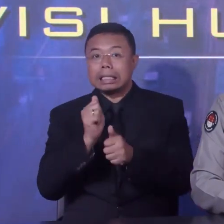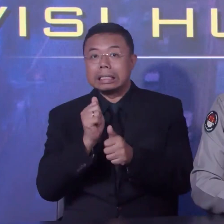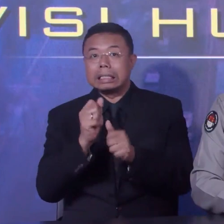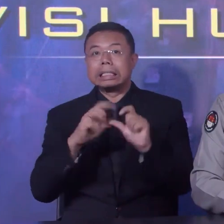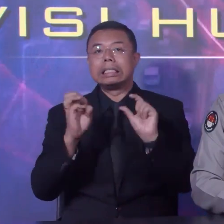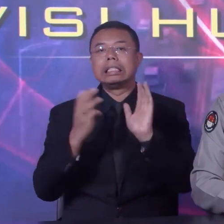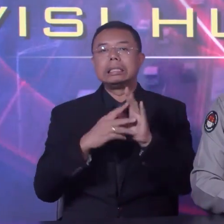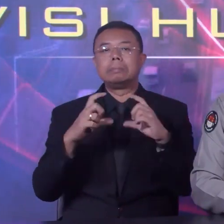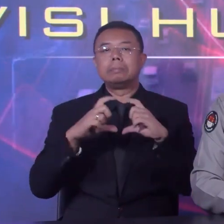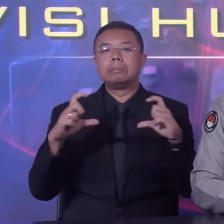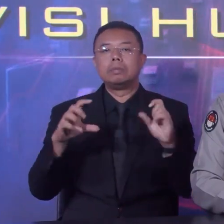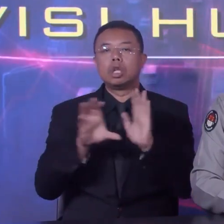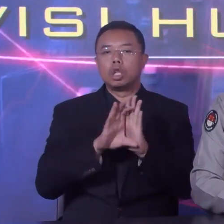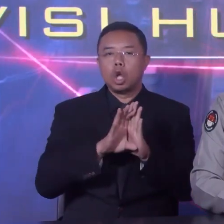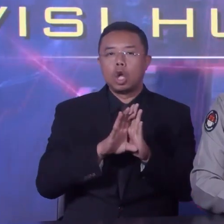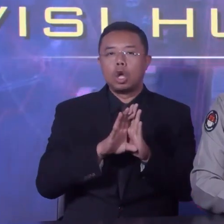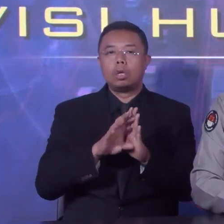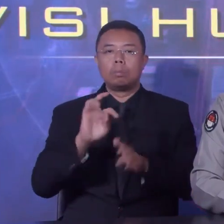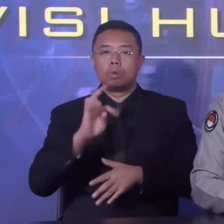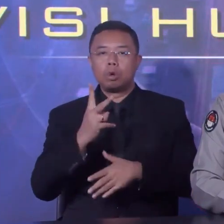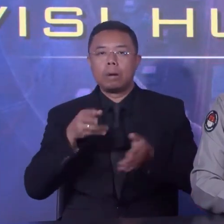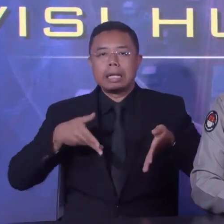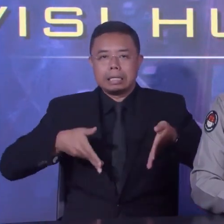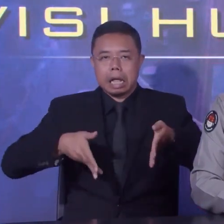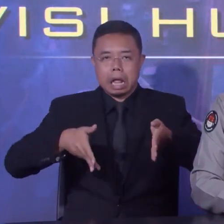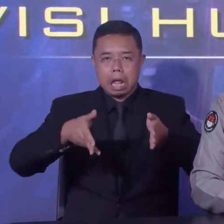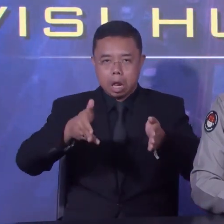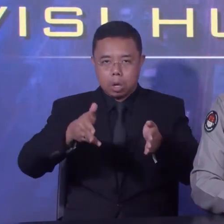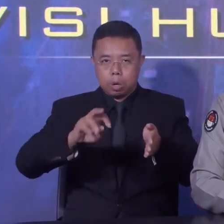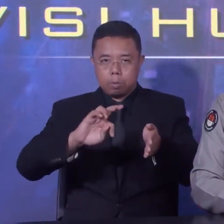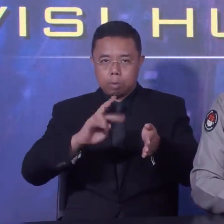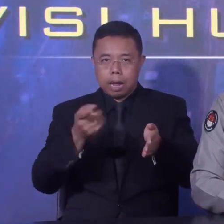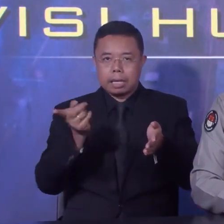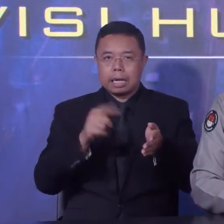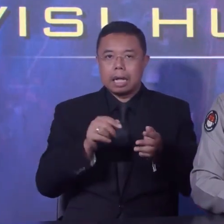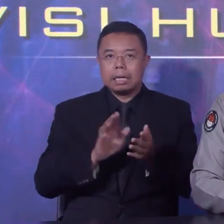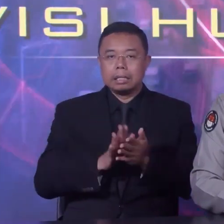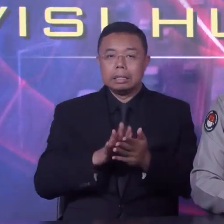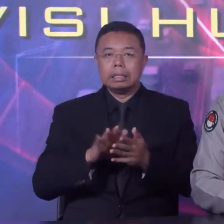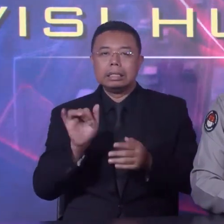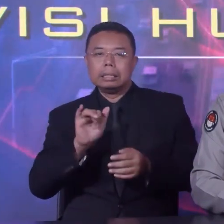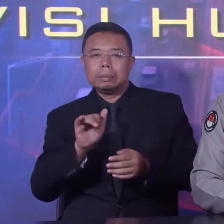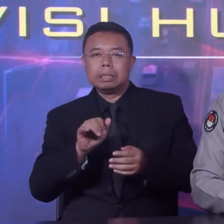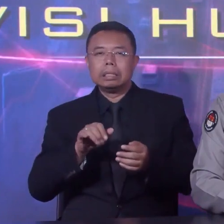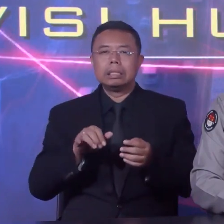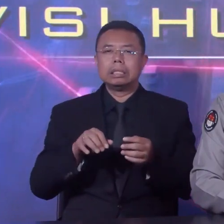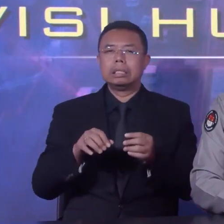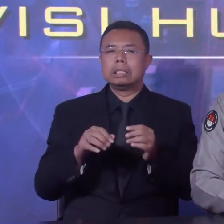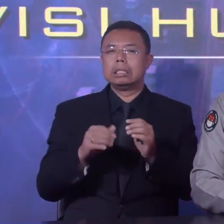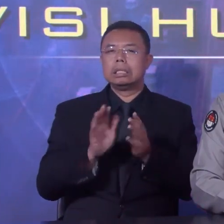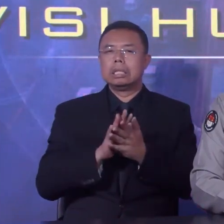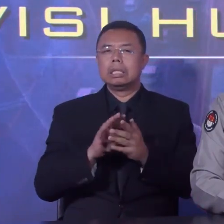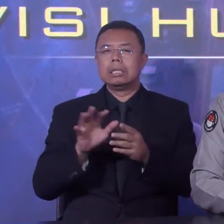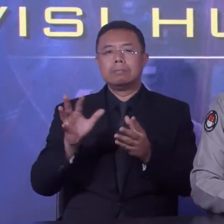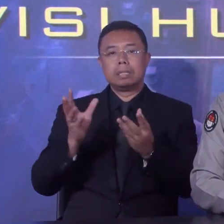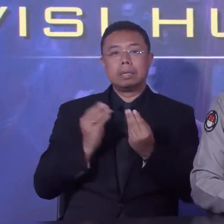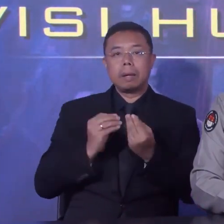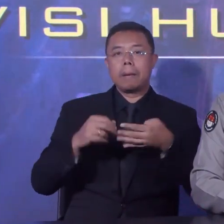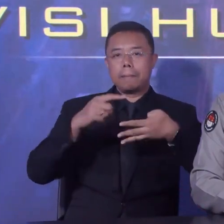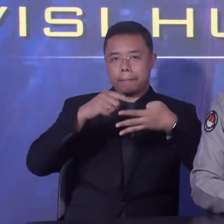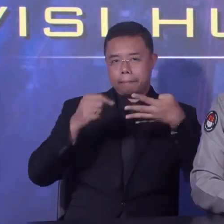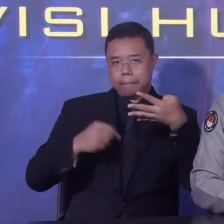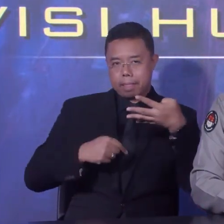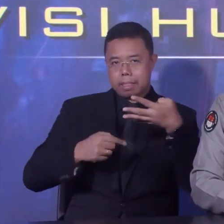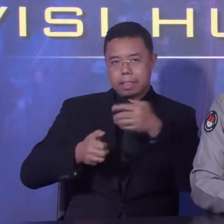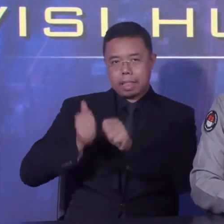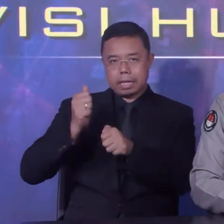ujian praktek SIM antara lain perubahan lintasan menjadi sebuah sirkuit yang mengakomodir 4